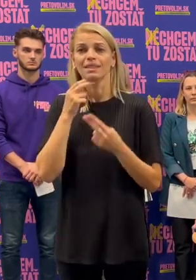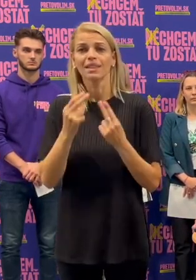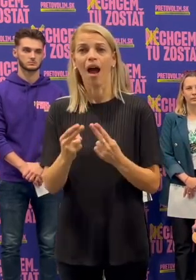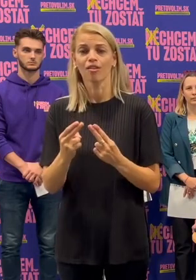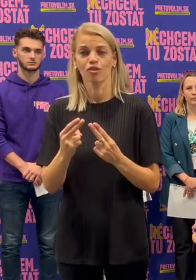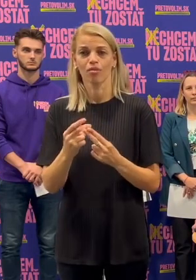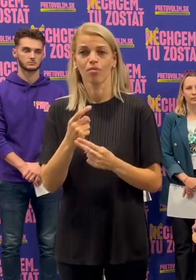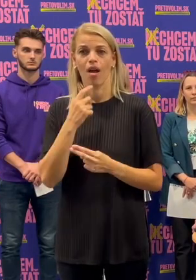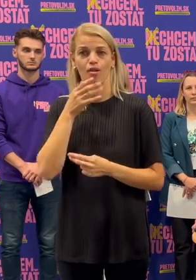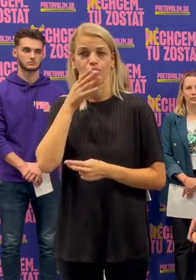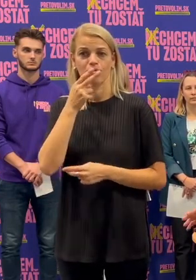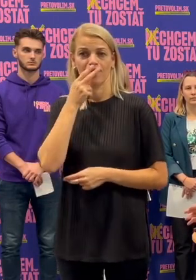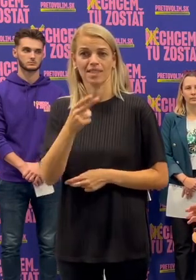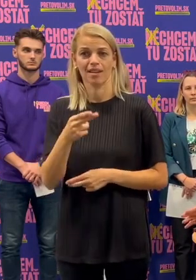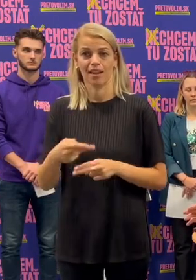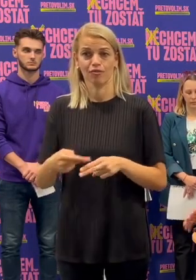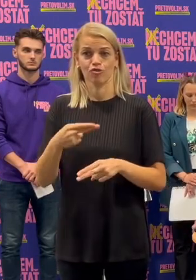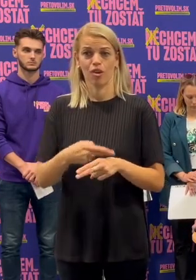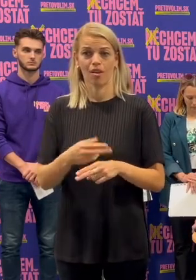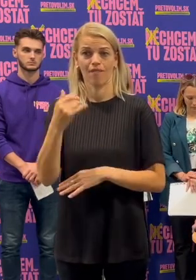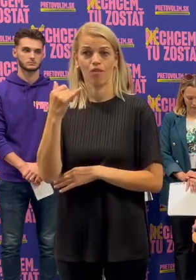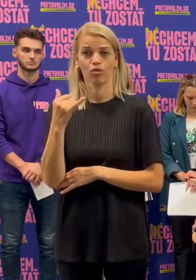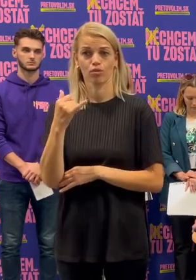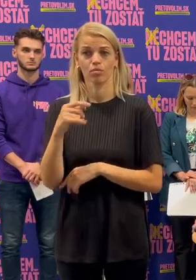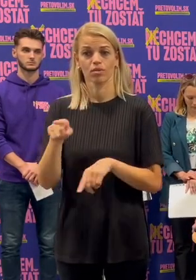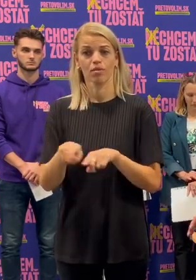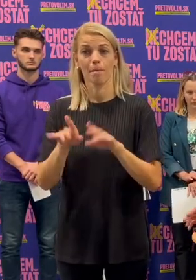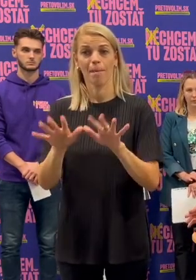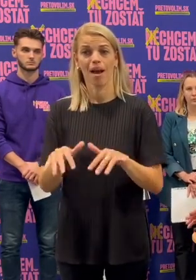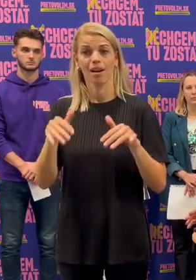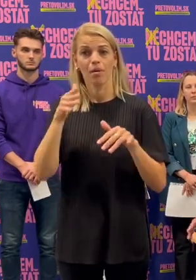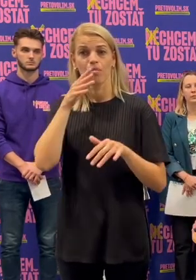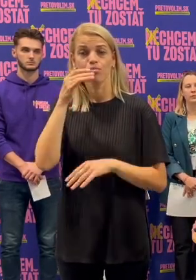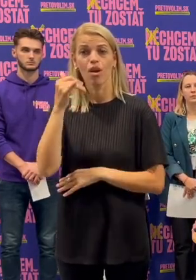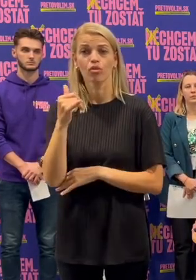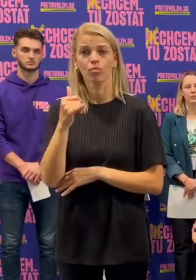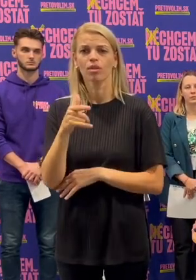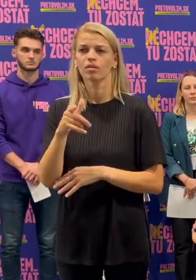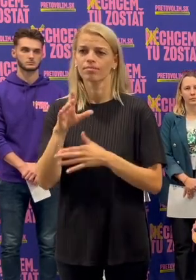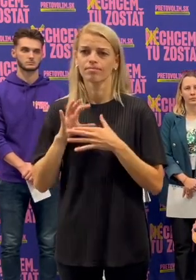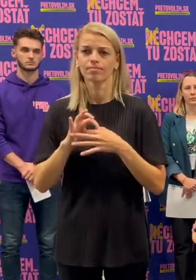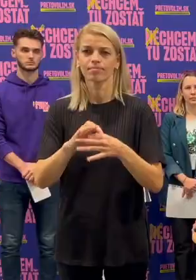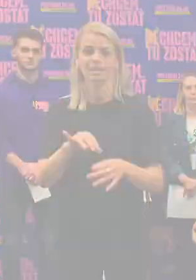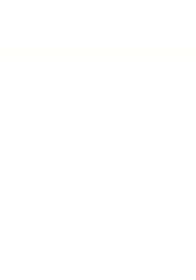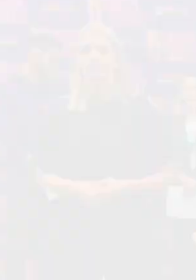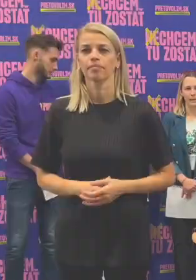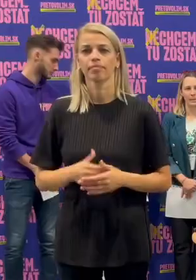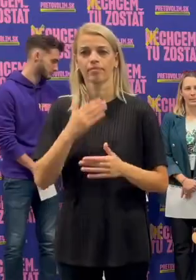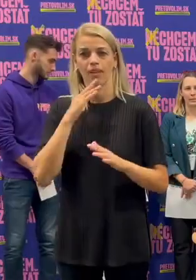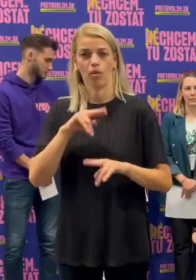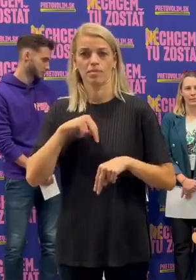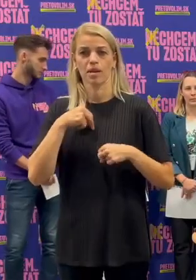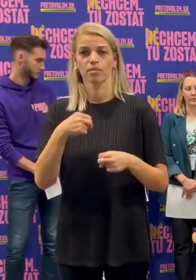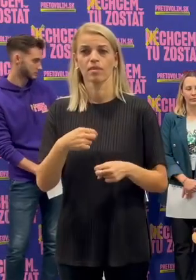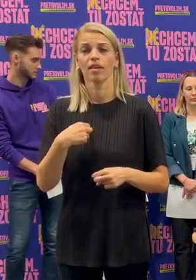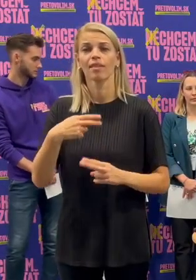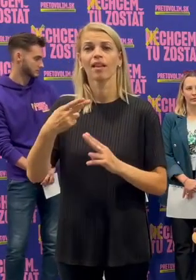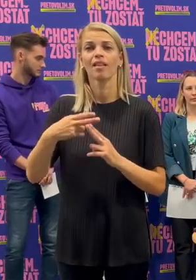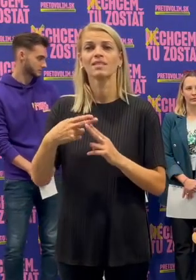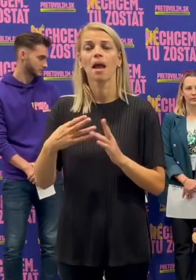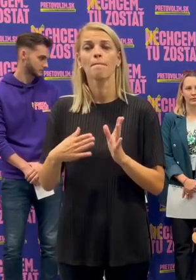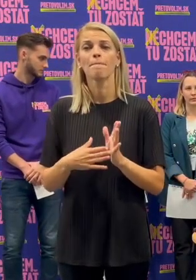krajina vyzerať aj v októbri, a aby ten parlament, ktorý tu v októbri budeme mať, čo najviac reflektoval záujmy občanov tejto krajiny. Nám v televízii